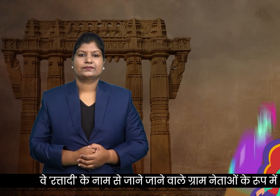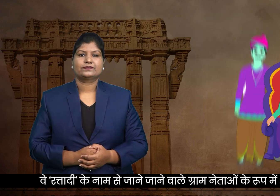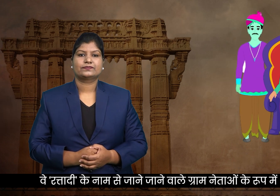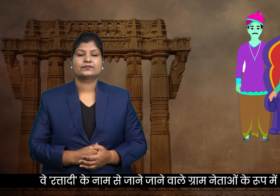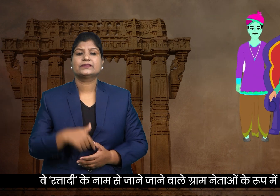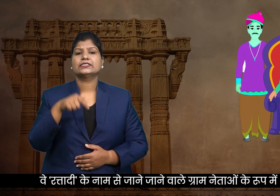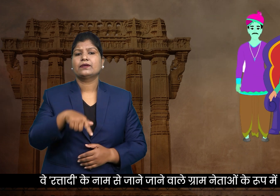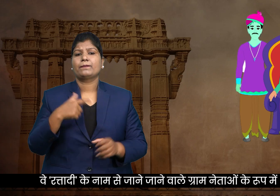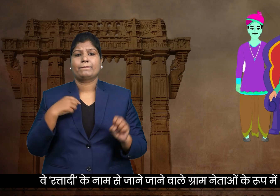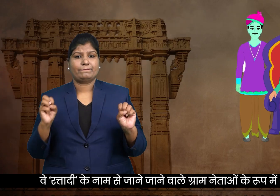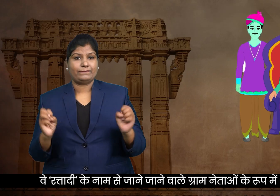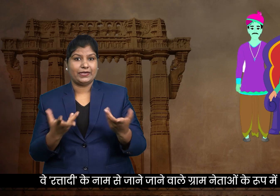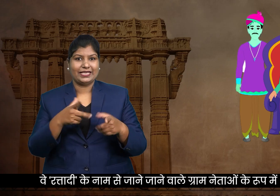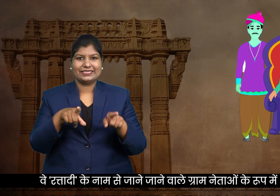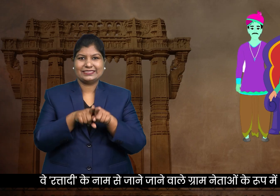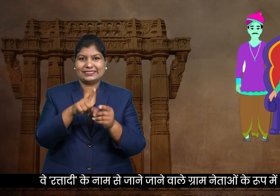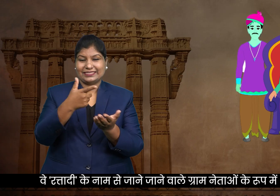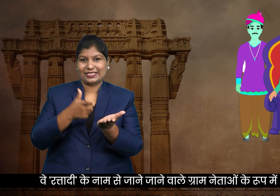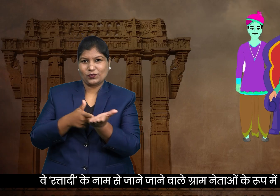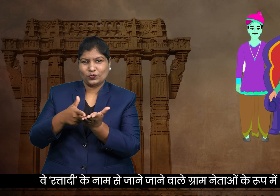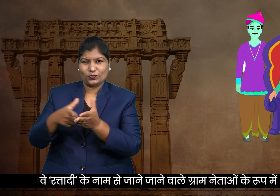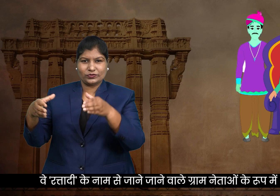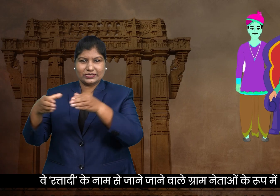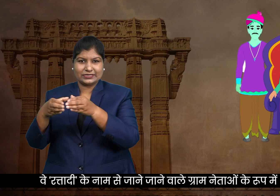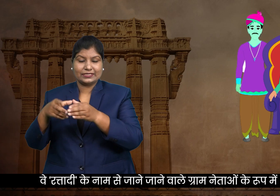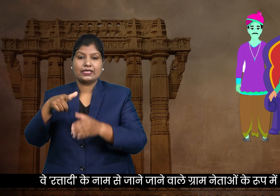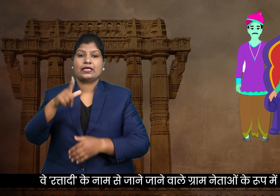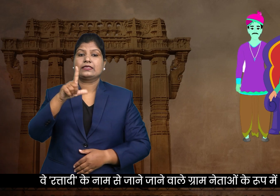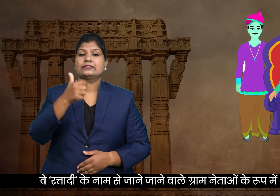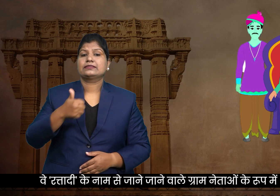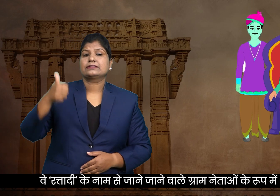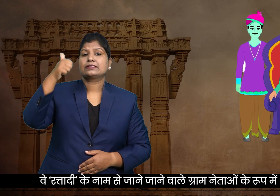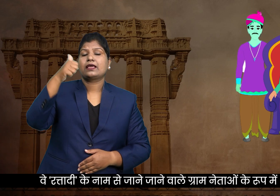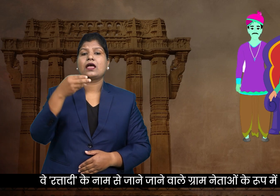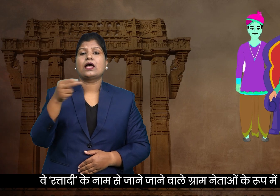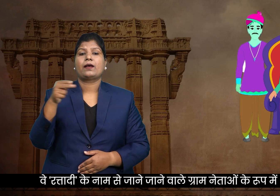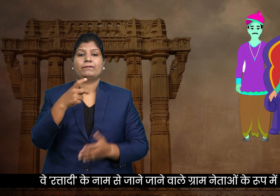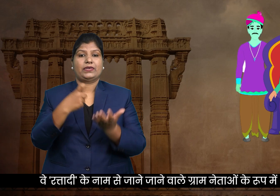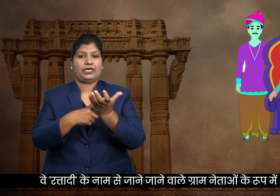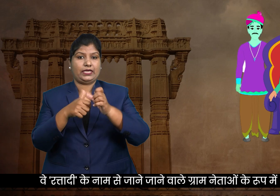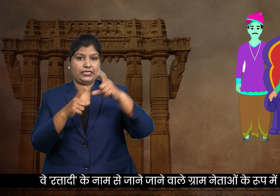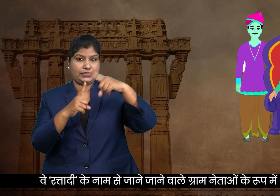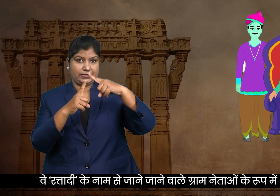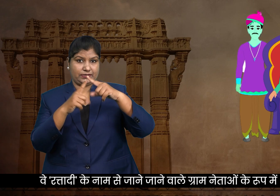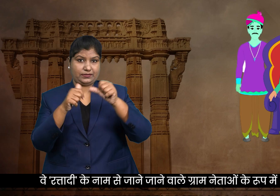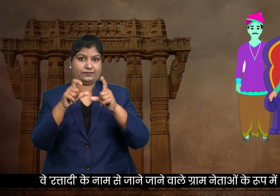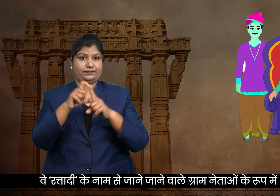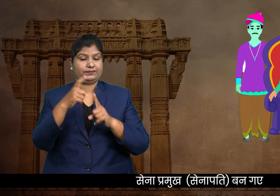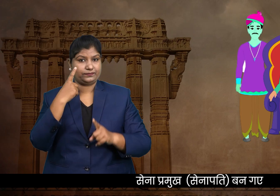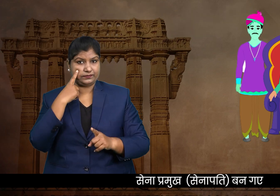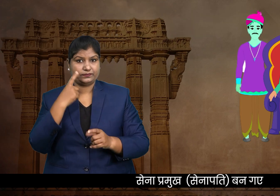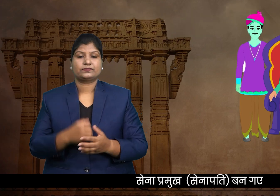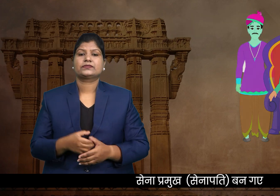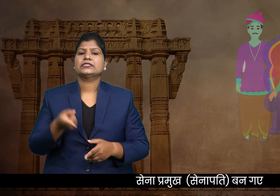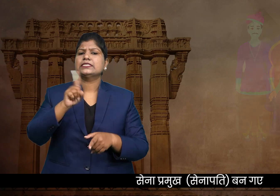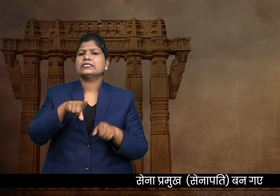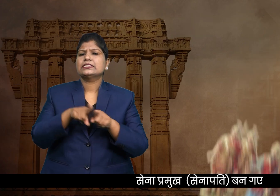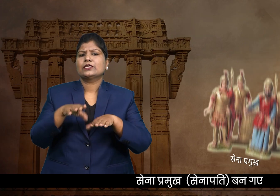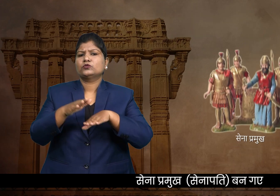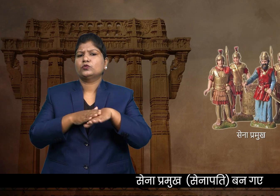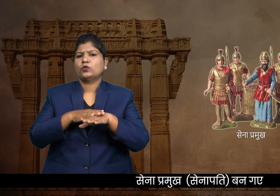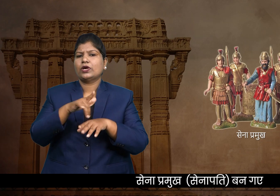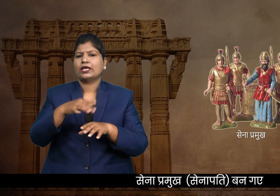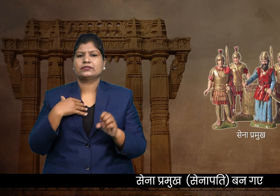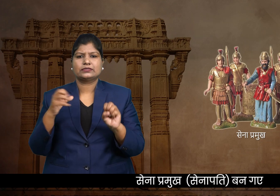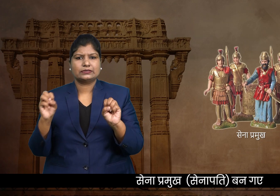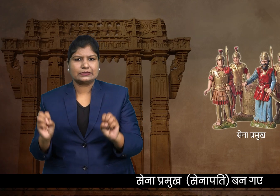वे रत्तदी के नाम से जाने वाले ग्राम नेताओं के रूप में शुरू हुए और अंततः सेना प्रमुख